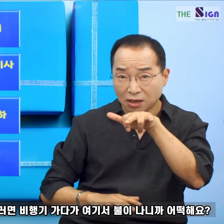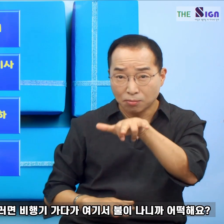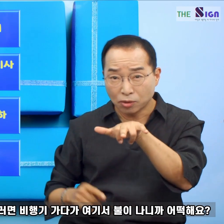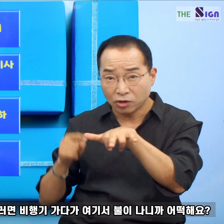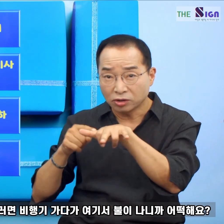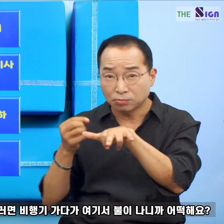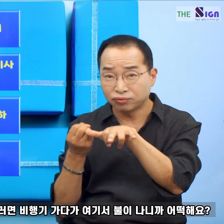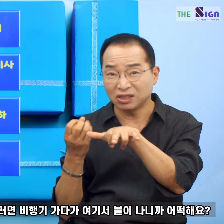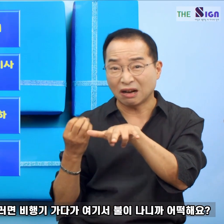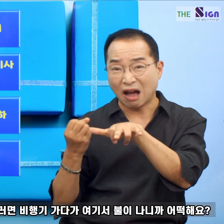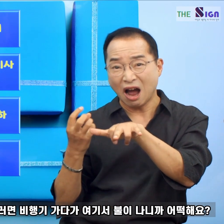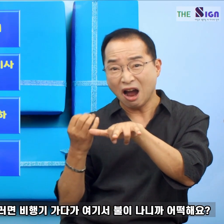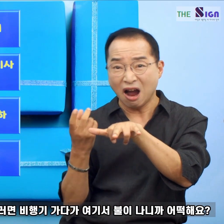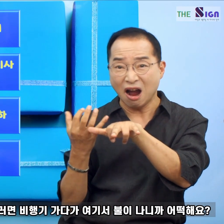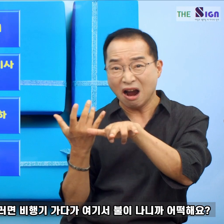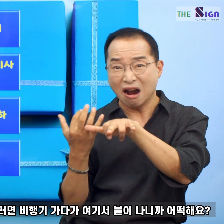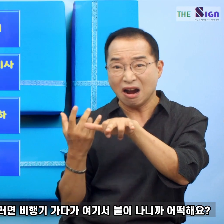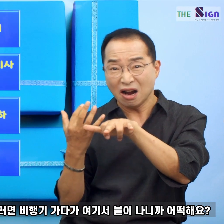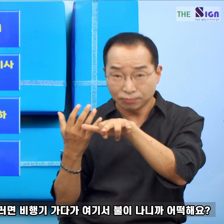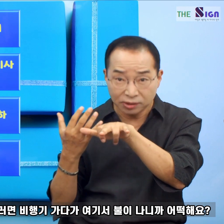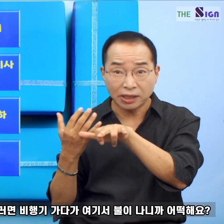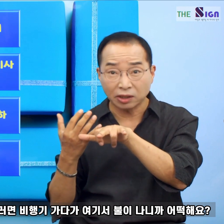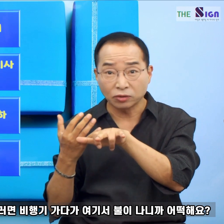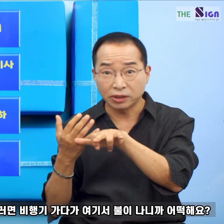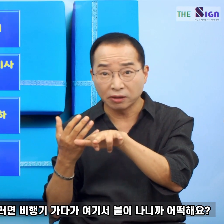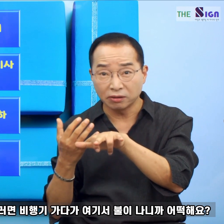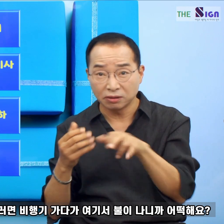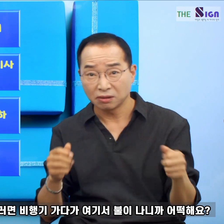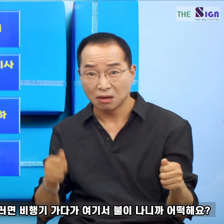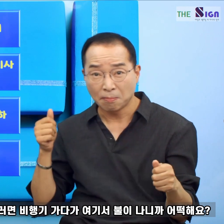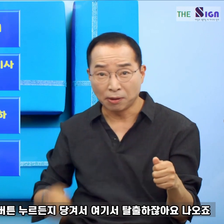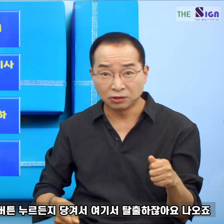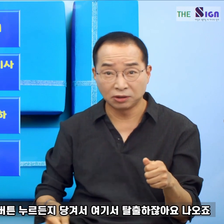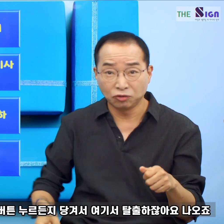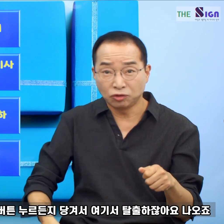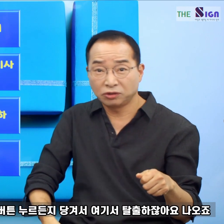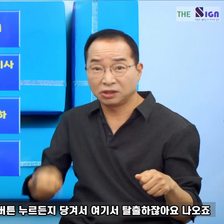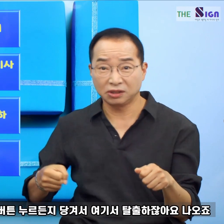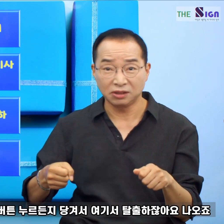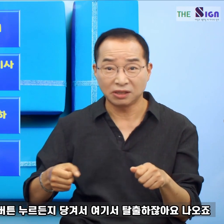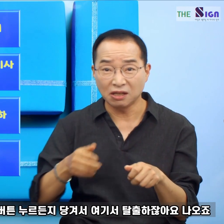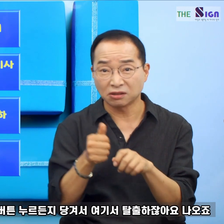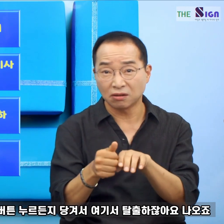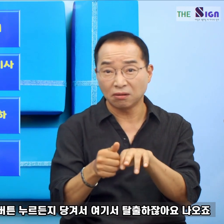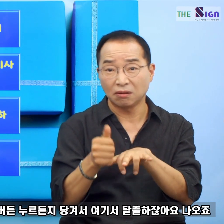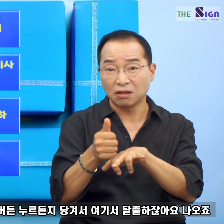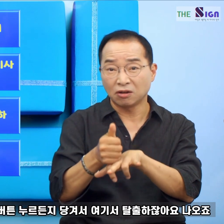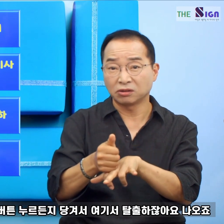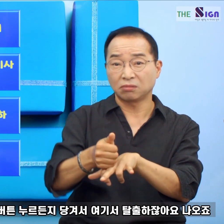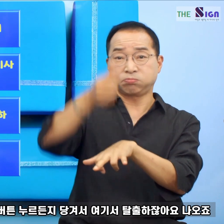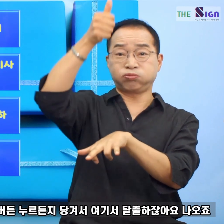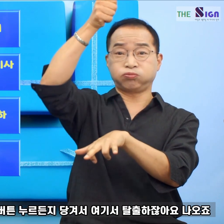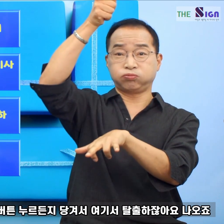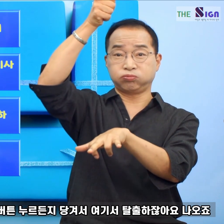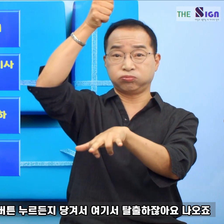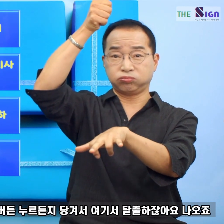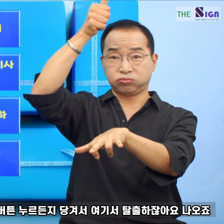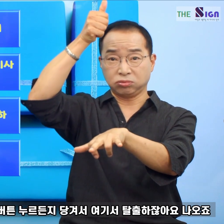뭐 여기서 불이 나니까 어떻게 해요? 버튼 누르든지 당겨서 여기서